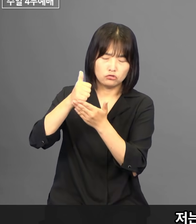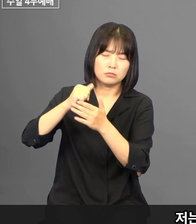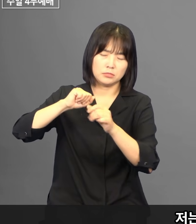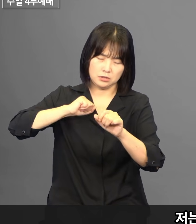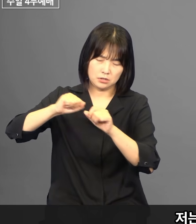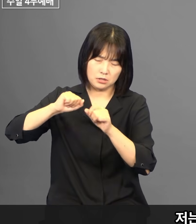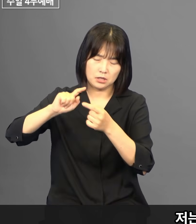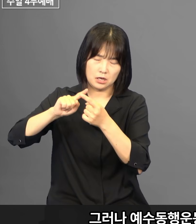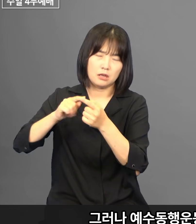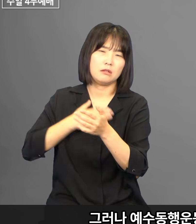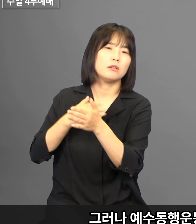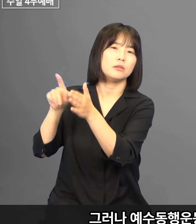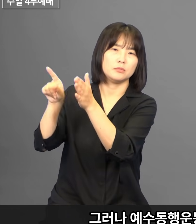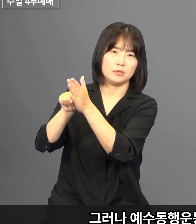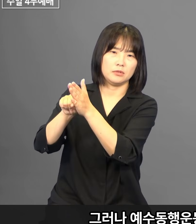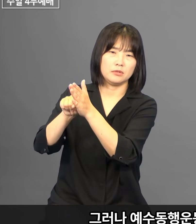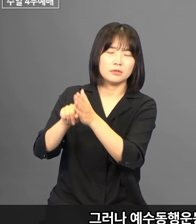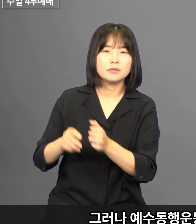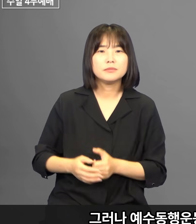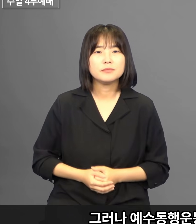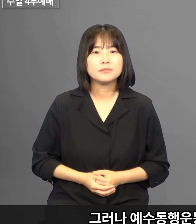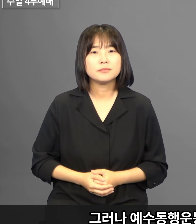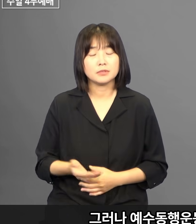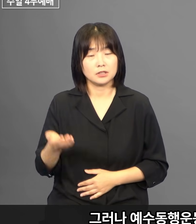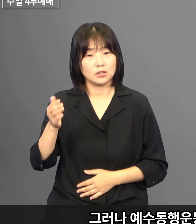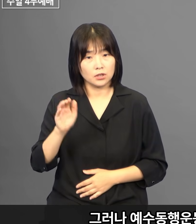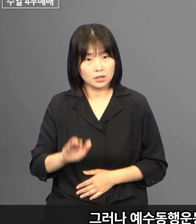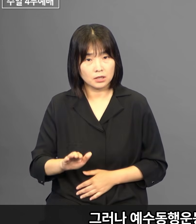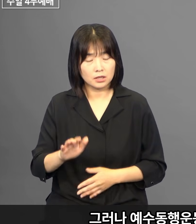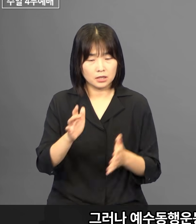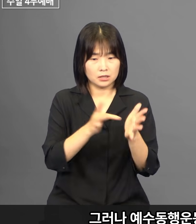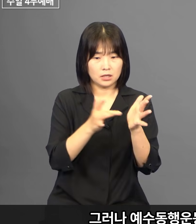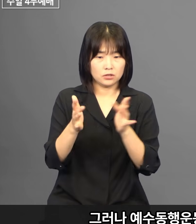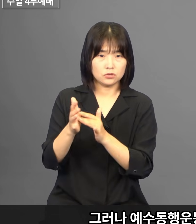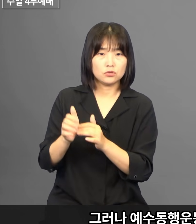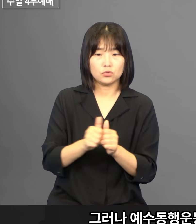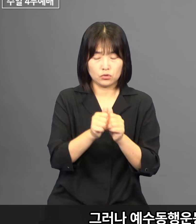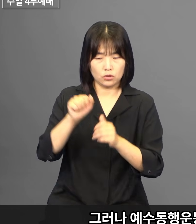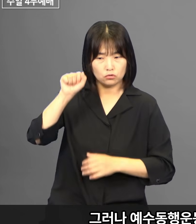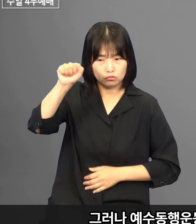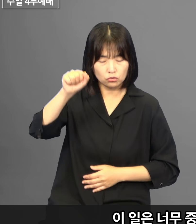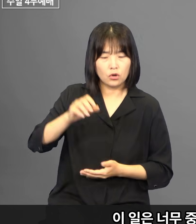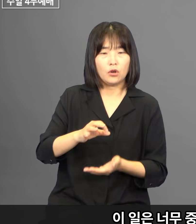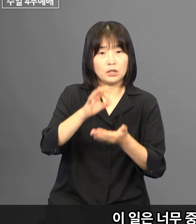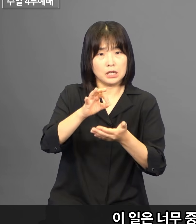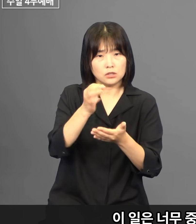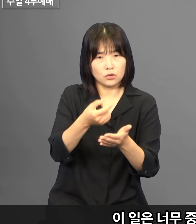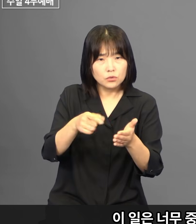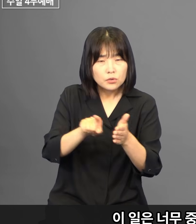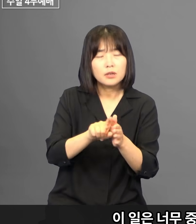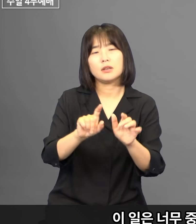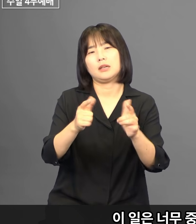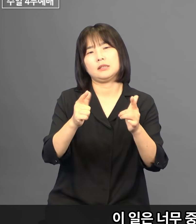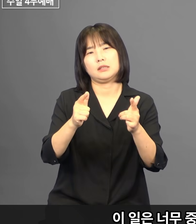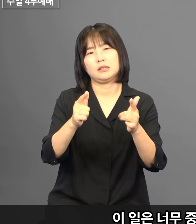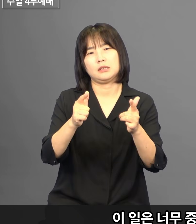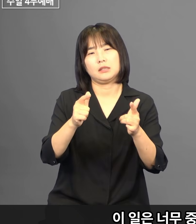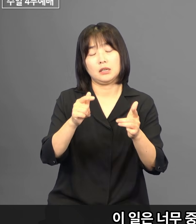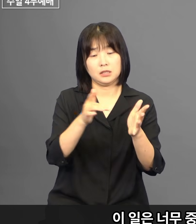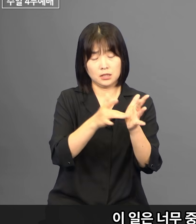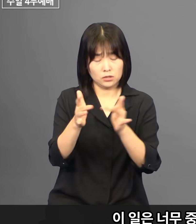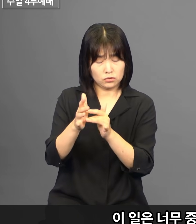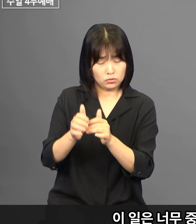믿으니까요. 그러나 예수 동행 운동의 재정을 위해서가 아니고 이 일은 너무